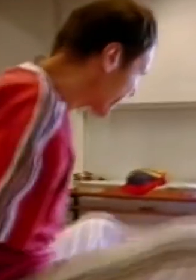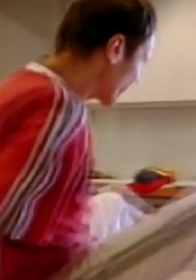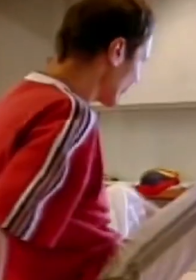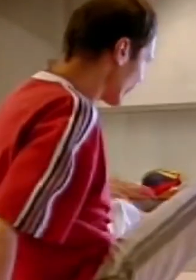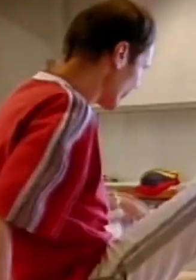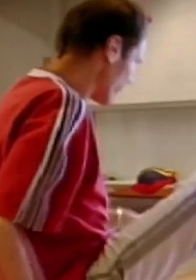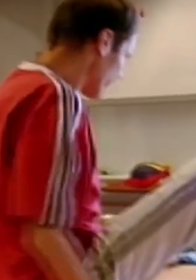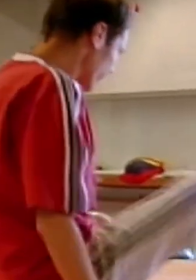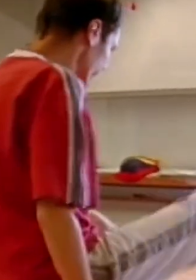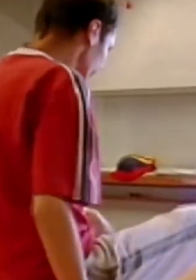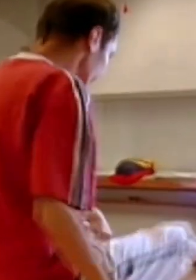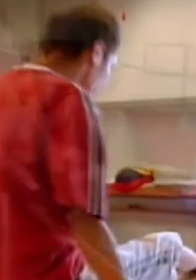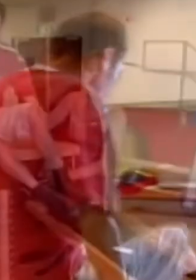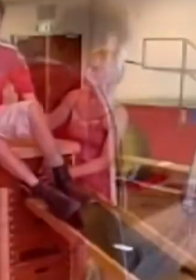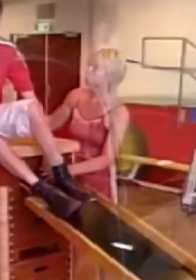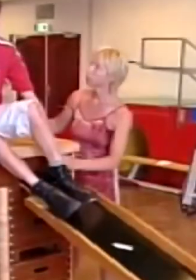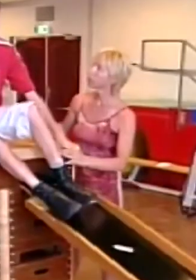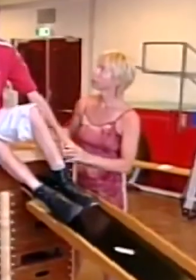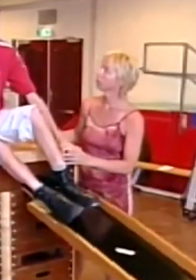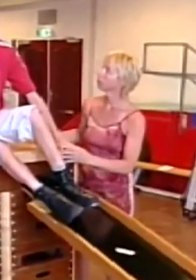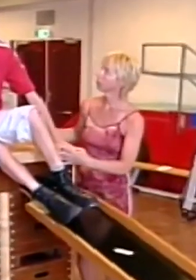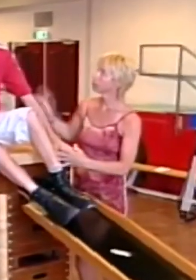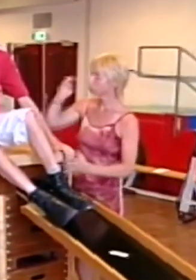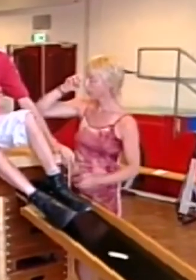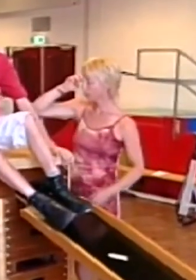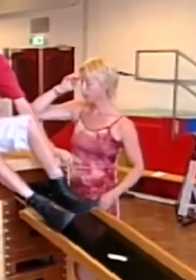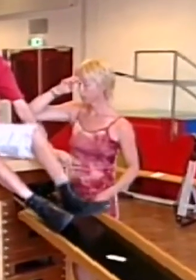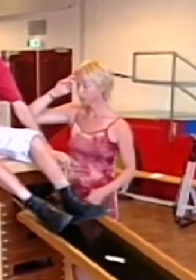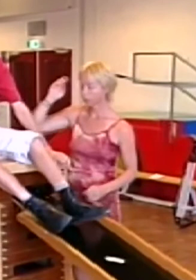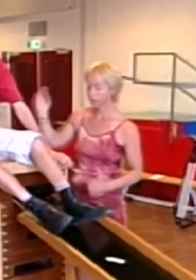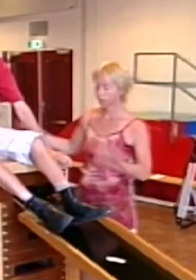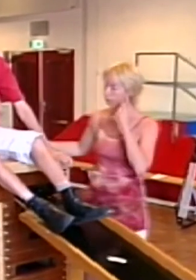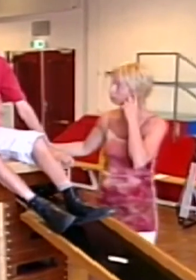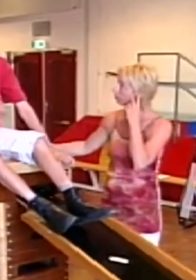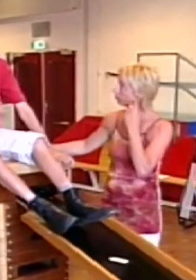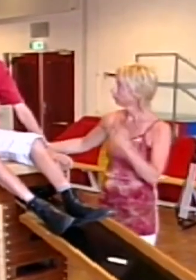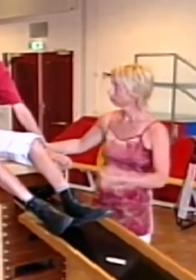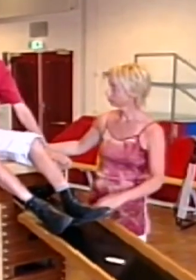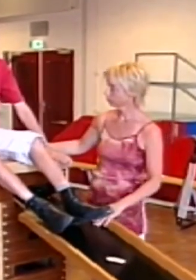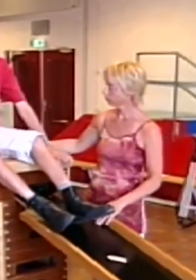Je zult maar doof en blind zijn, niets kunnen horen en zien. En toch van zo'n smal plankje af durven